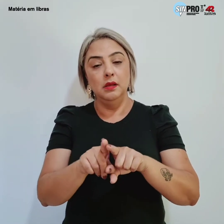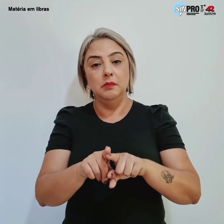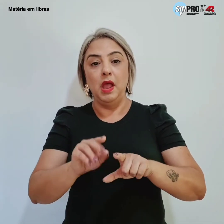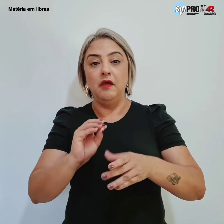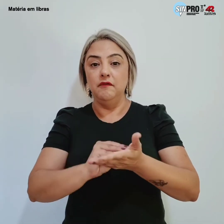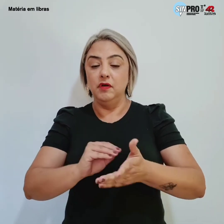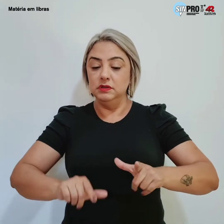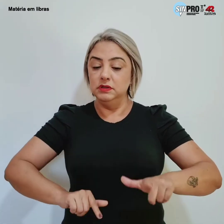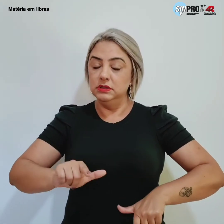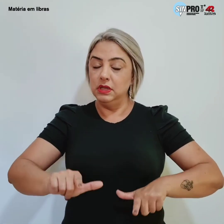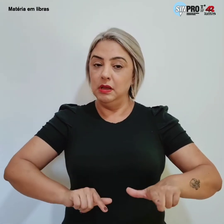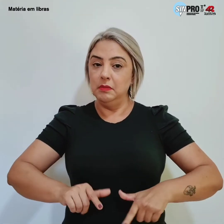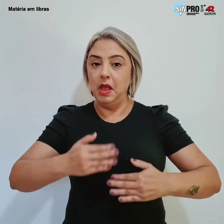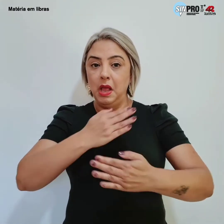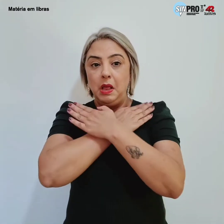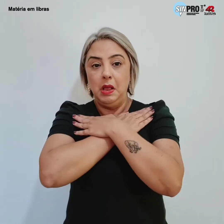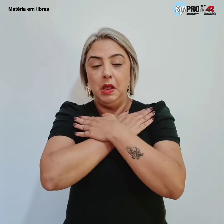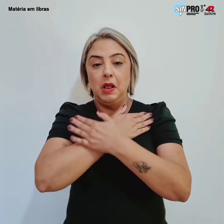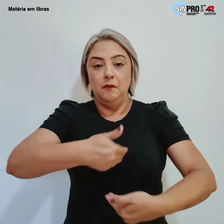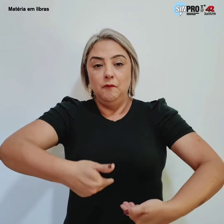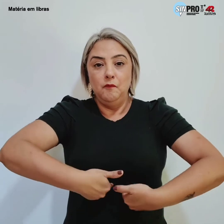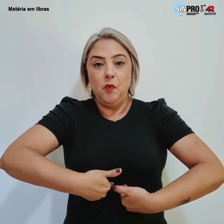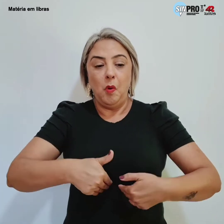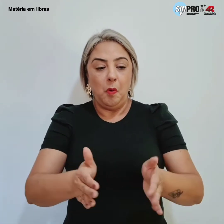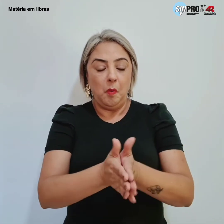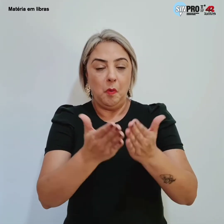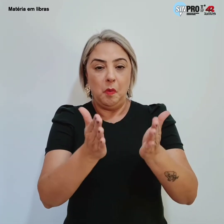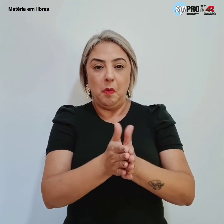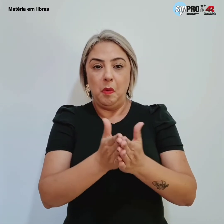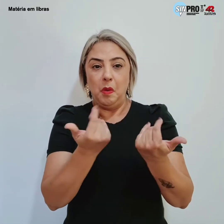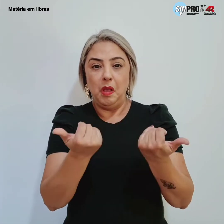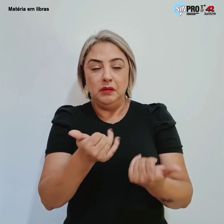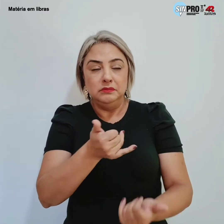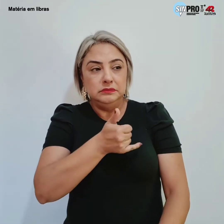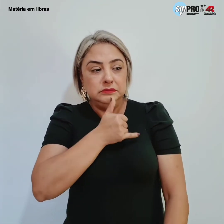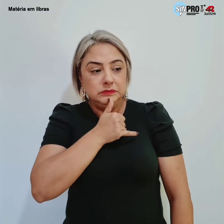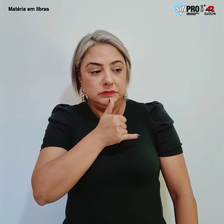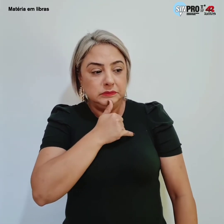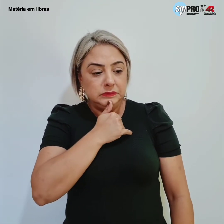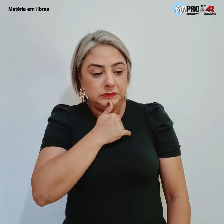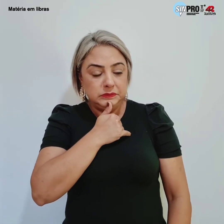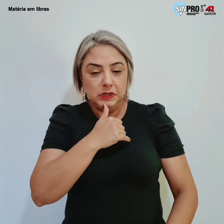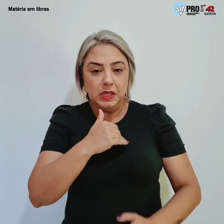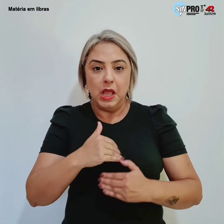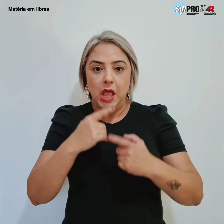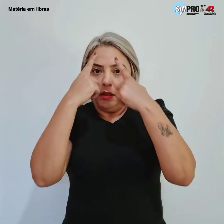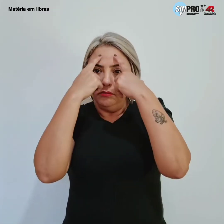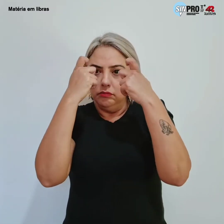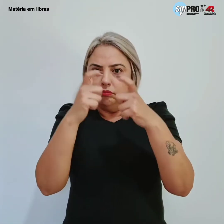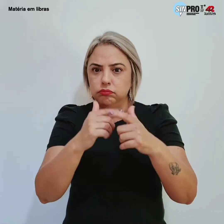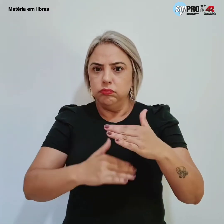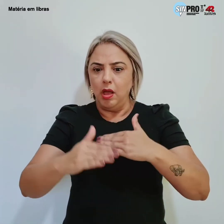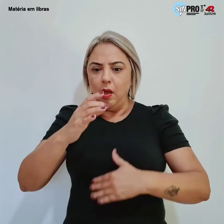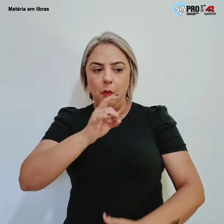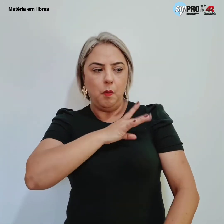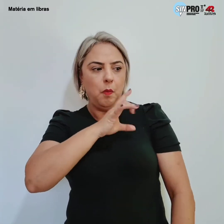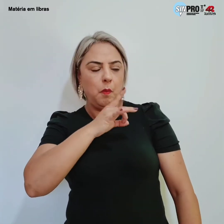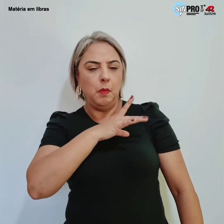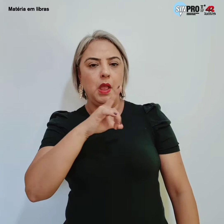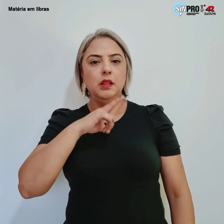o desemprego, a fome, a miséria, o desalento, a crescente da violência, o medo,